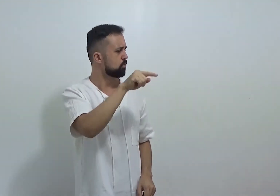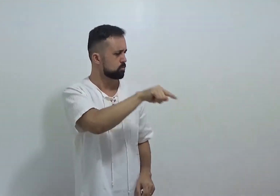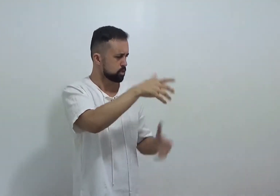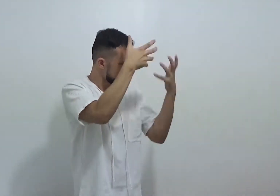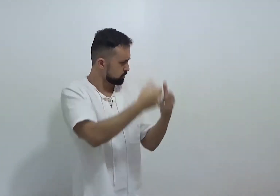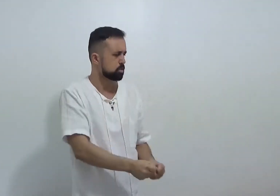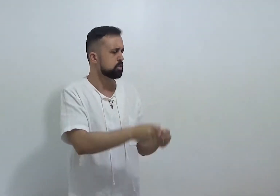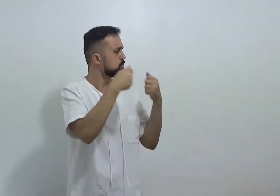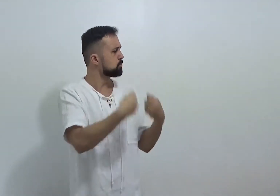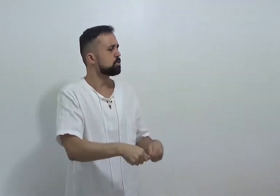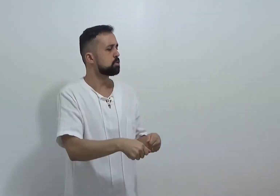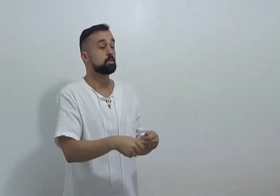forçá-los a serem cristãos.